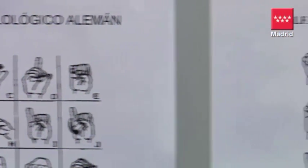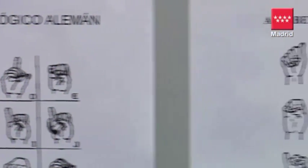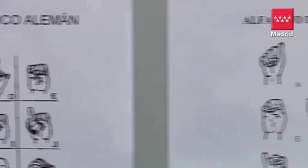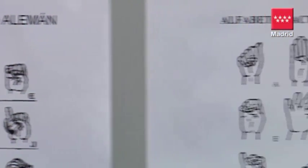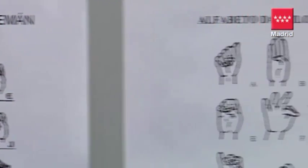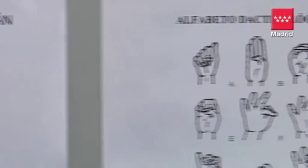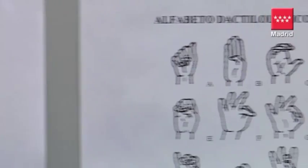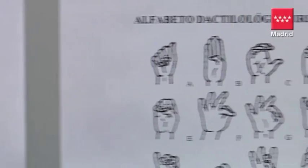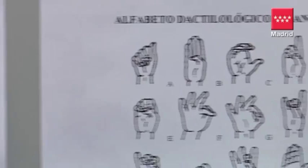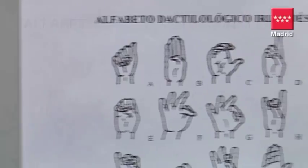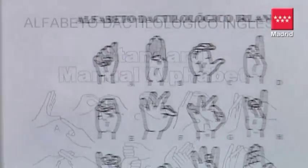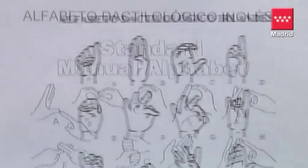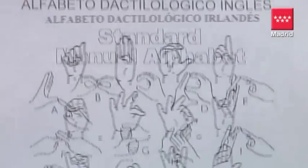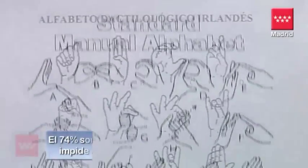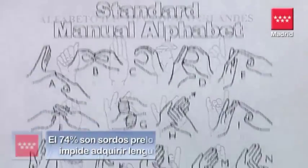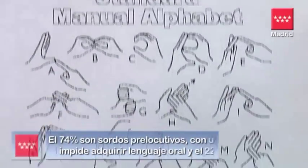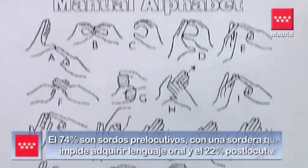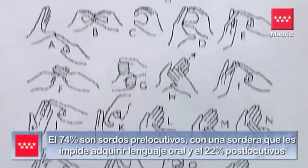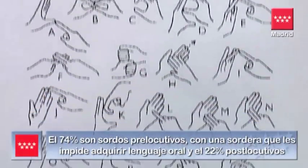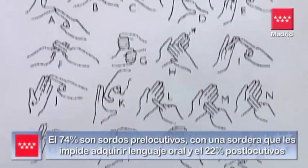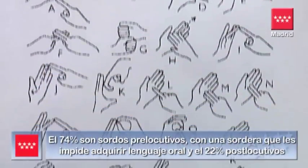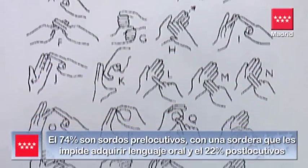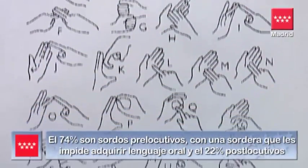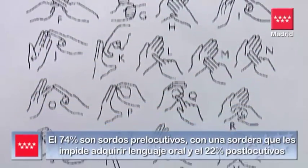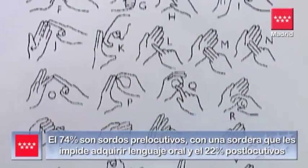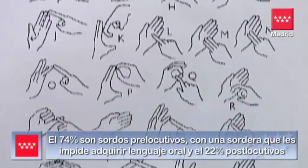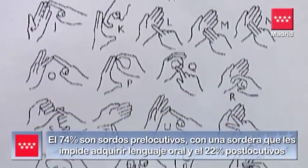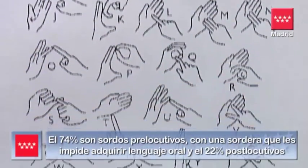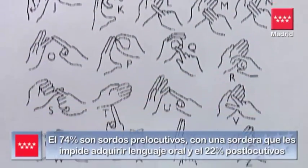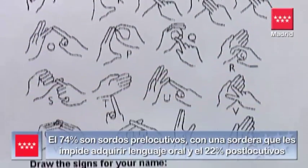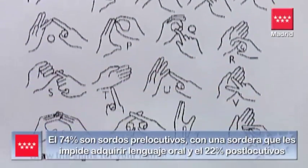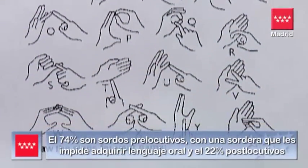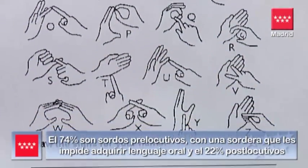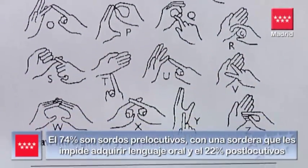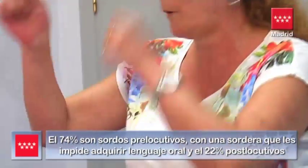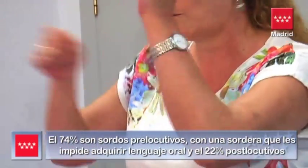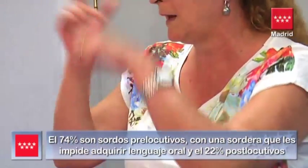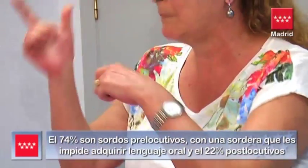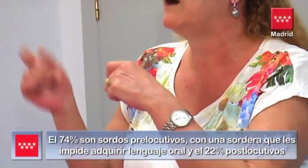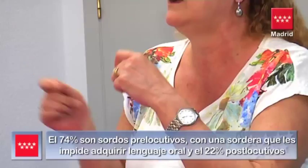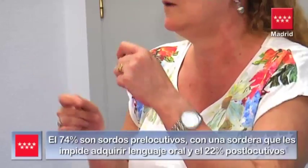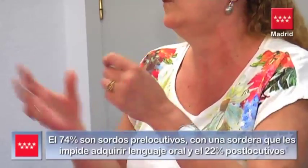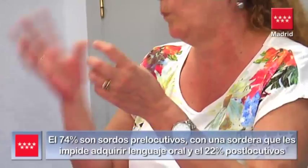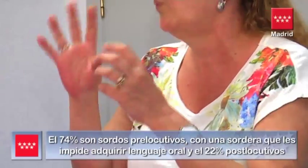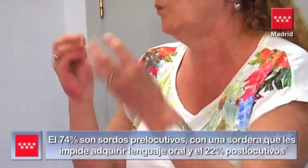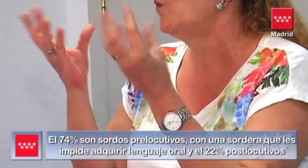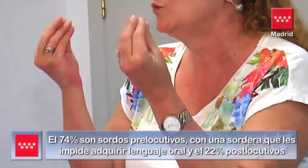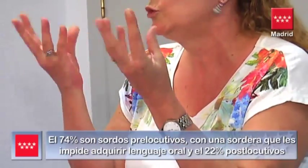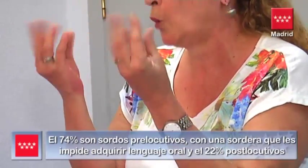paciente. Hay personas sordas, profundas, que nos signan y se comunican con lectura labial, por